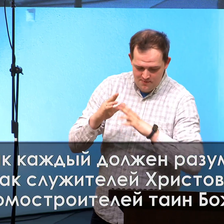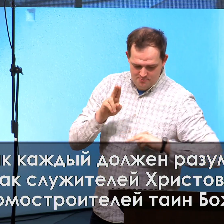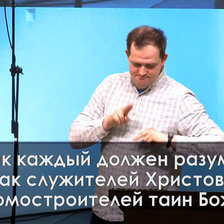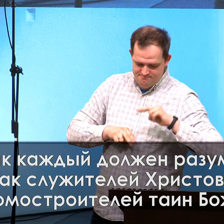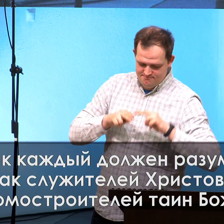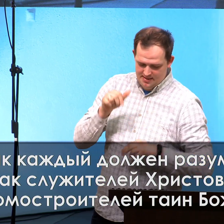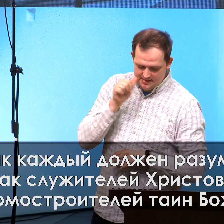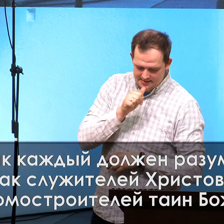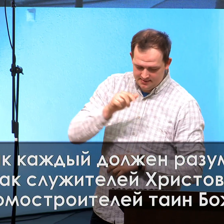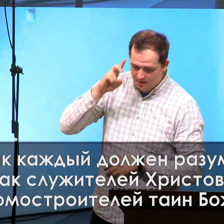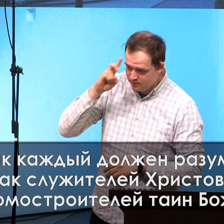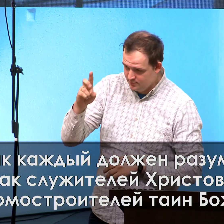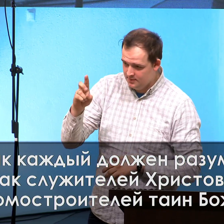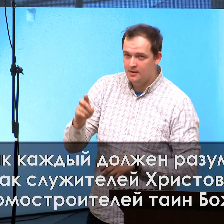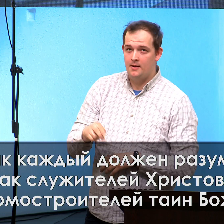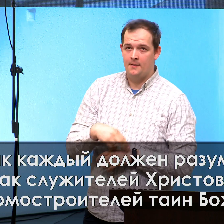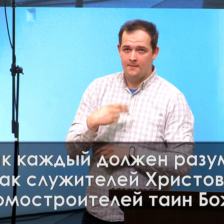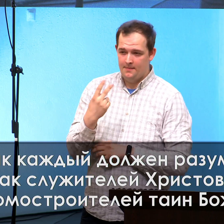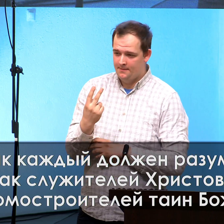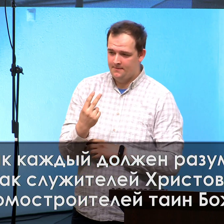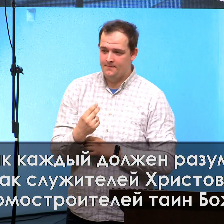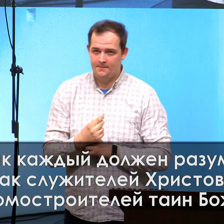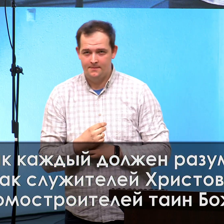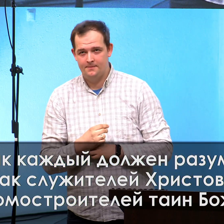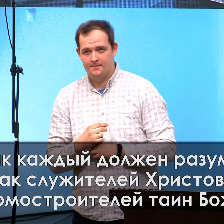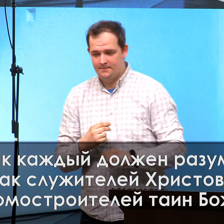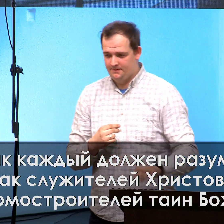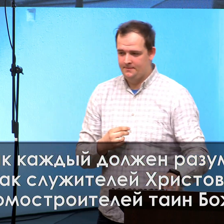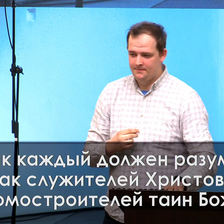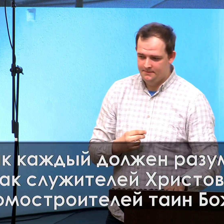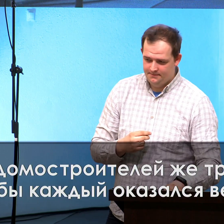разуметь нас как служителей Христовых и домостроителей тайн Божьих.